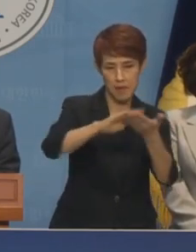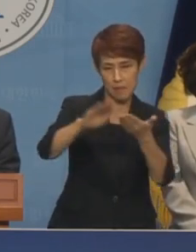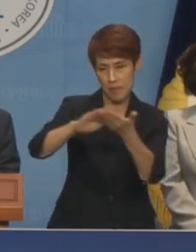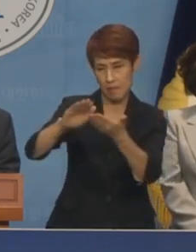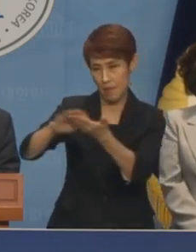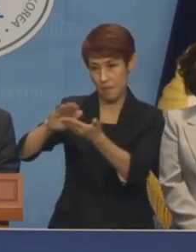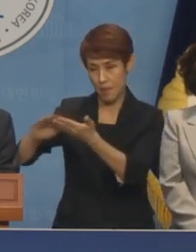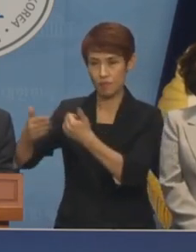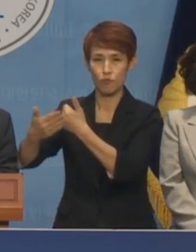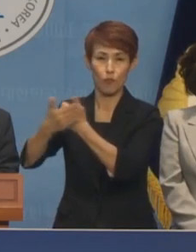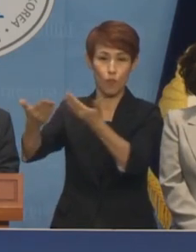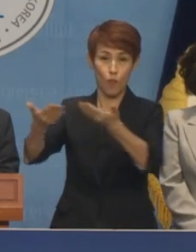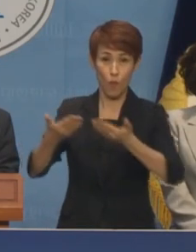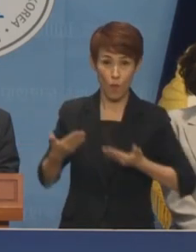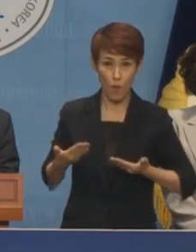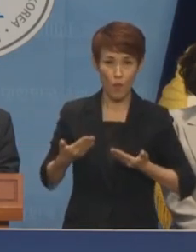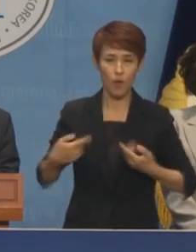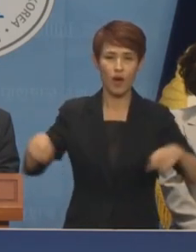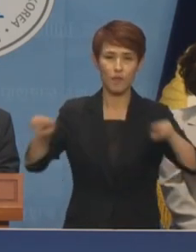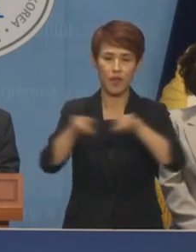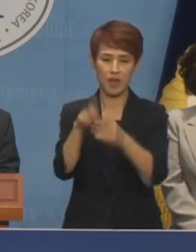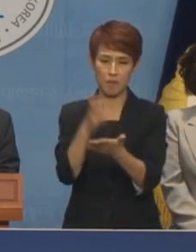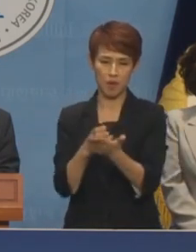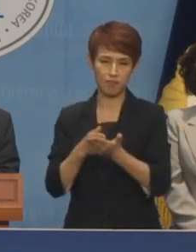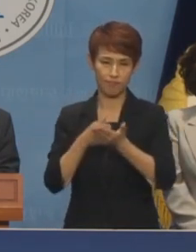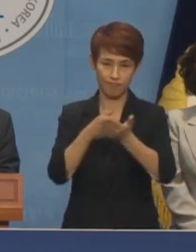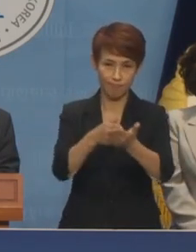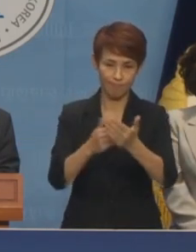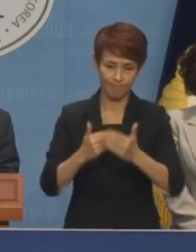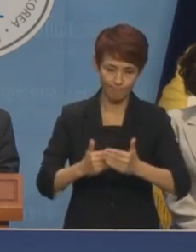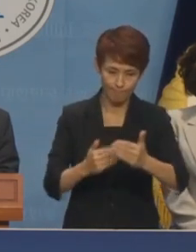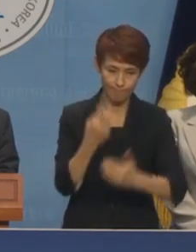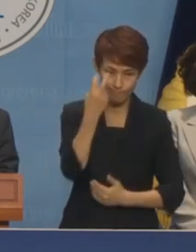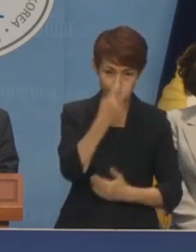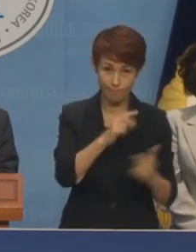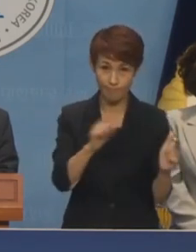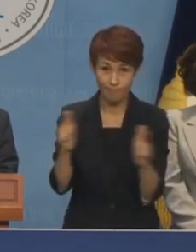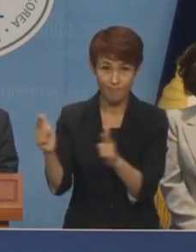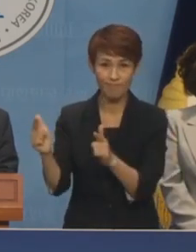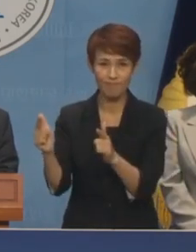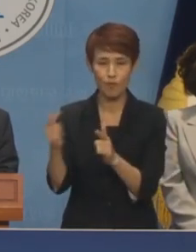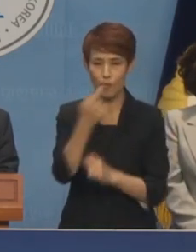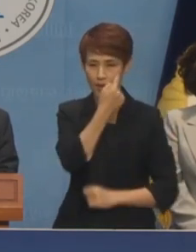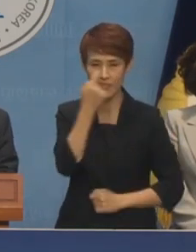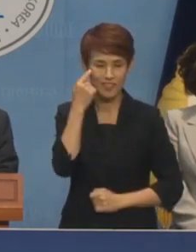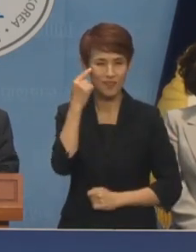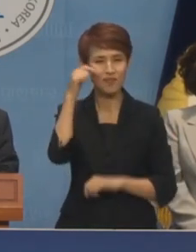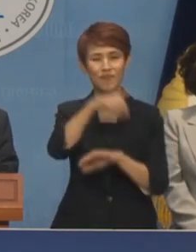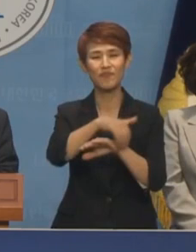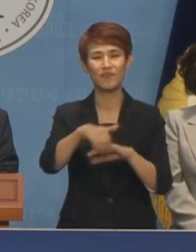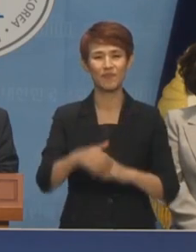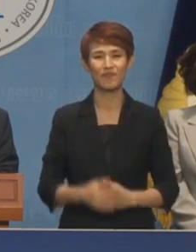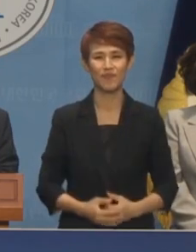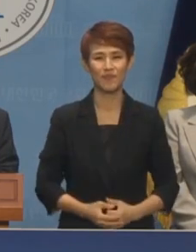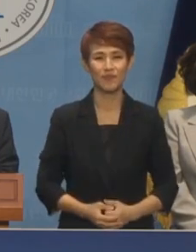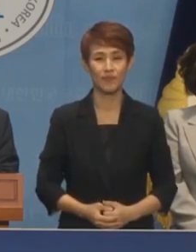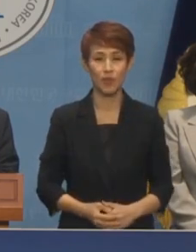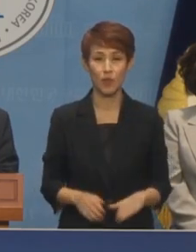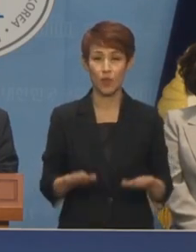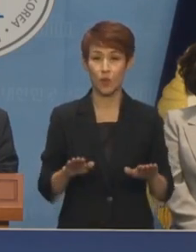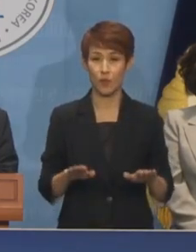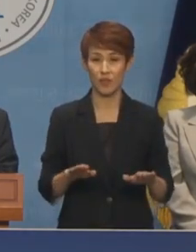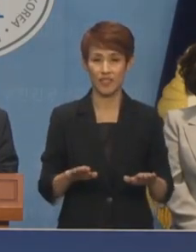의원실의 협조 아래 공동 발의와 법안 심사 진행 단계 등을 확인해 나갈 예정입니다.